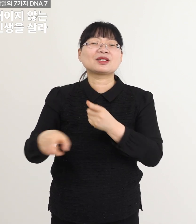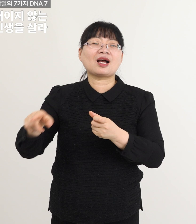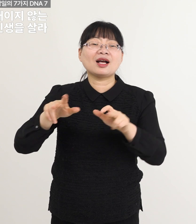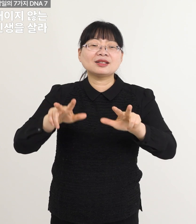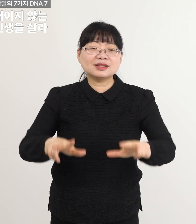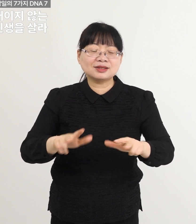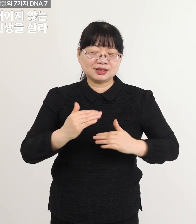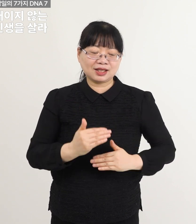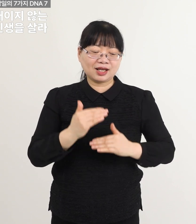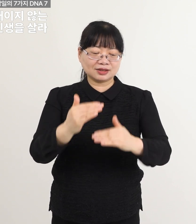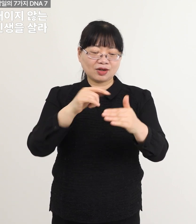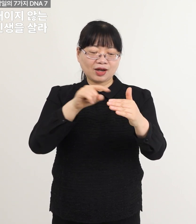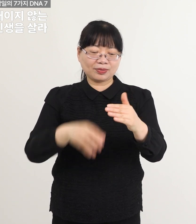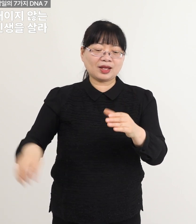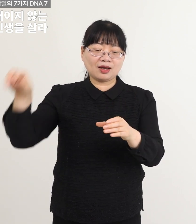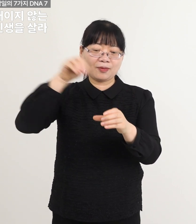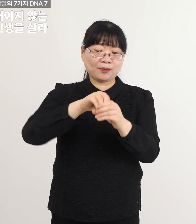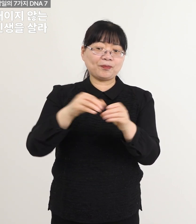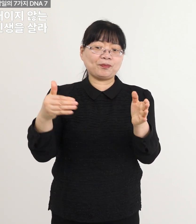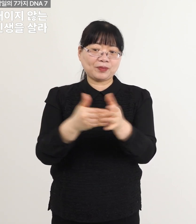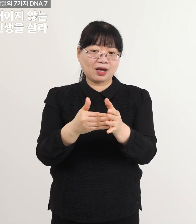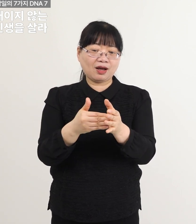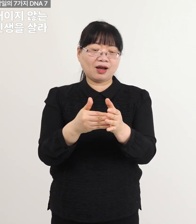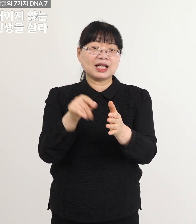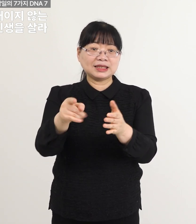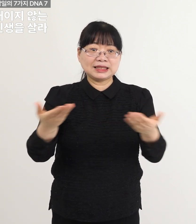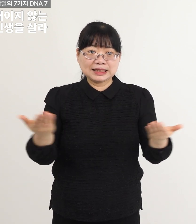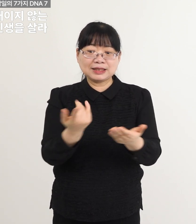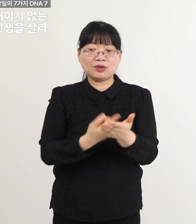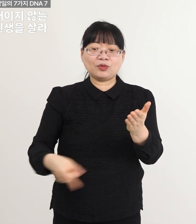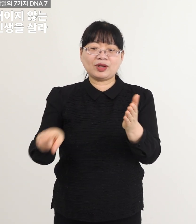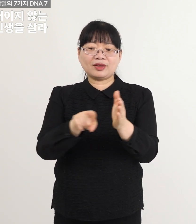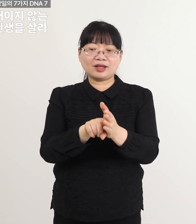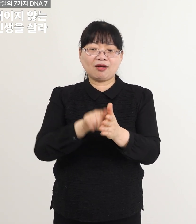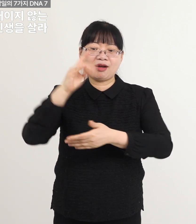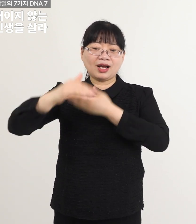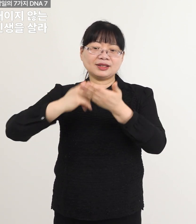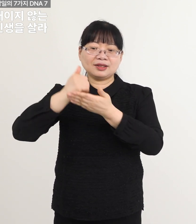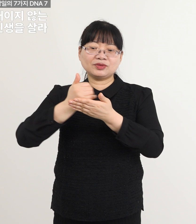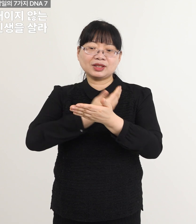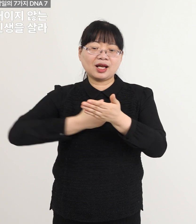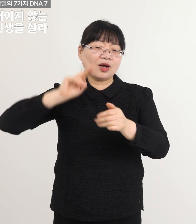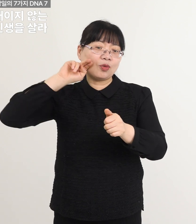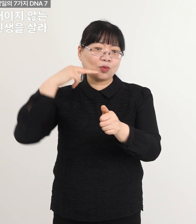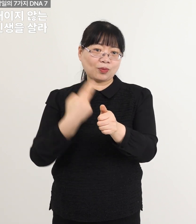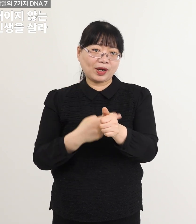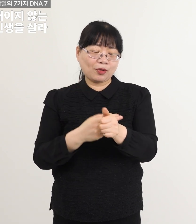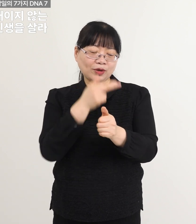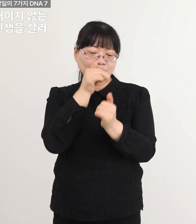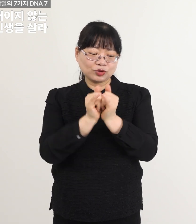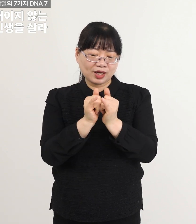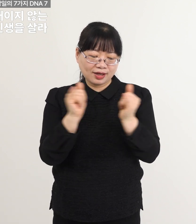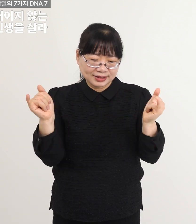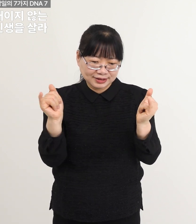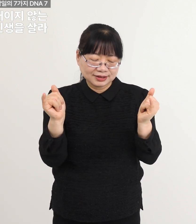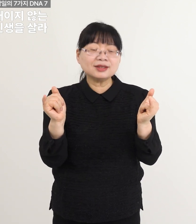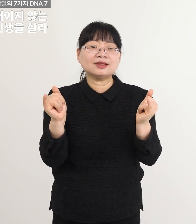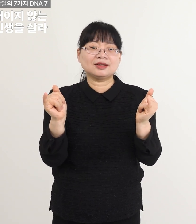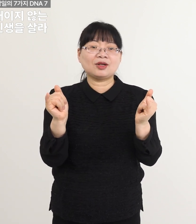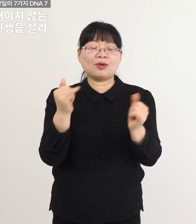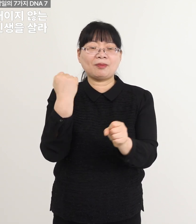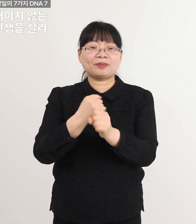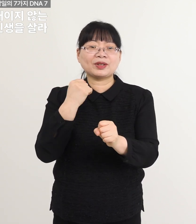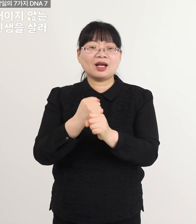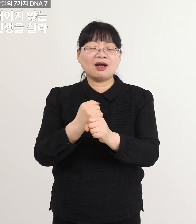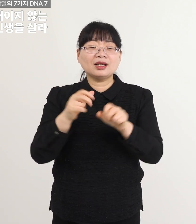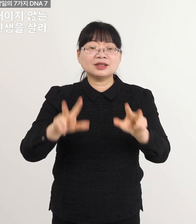이 과정 속에 얹어져 있다는 것을, 그 일을 위해서 하나님은 사도 바울을 주 예수의 몸을 만들어서